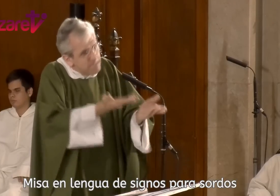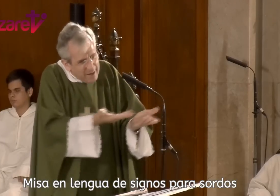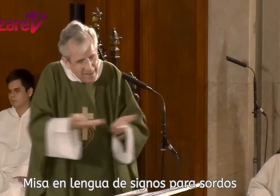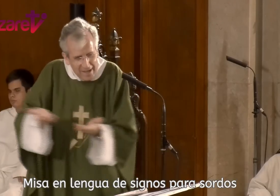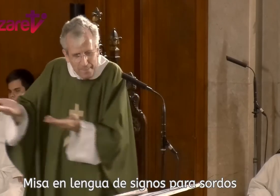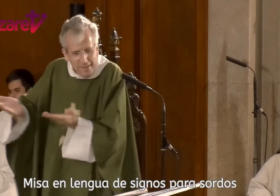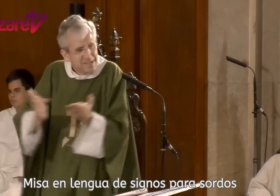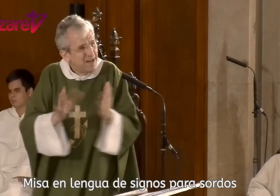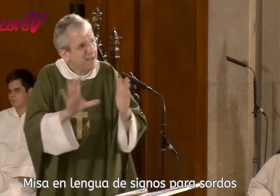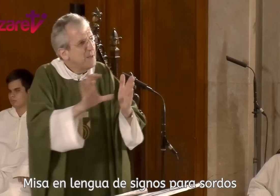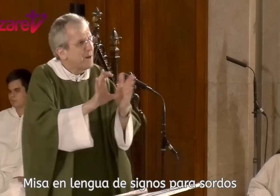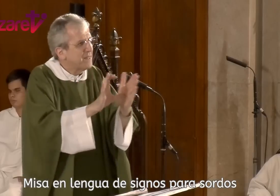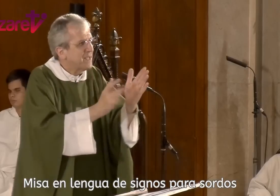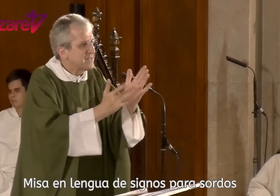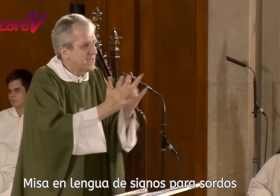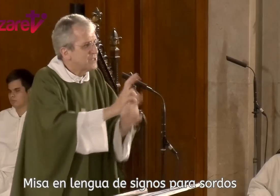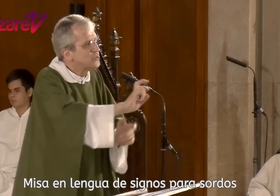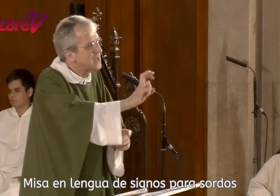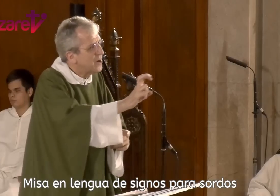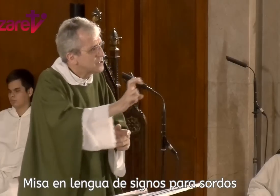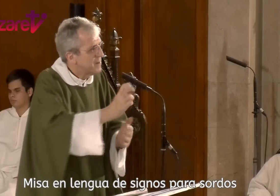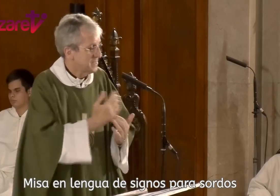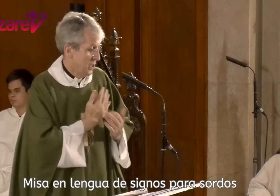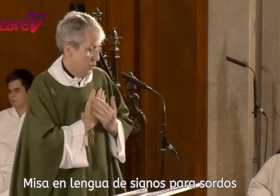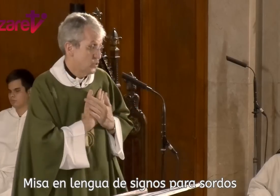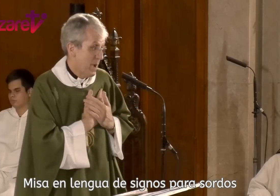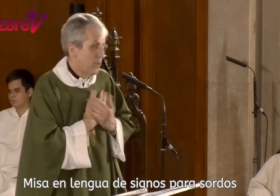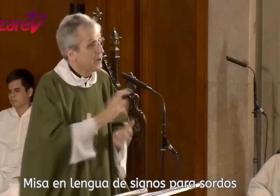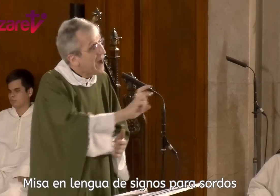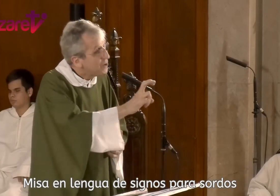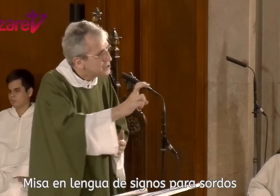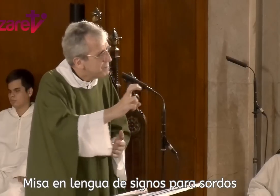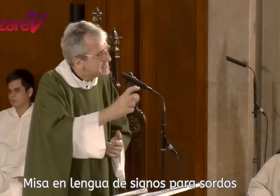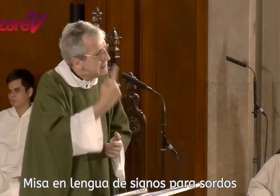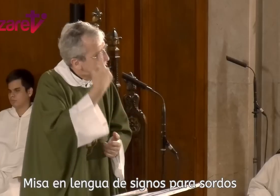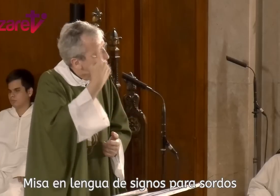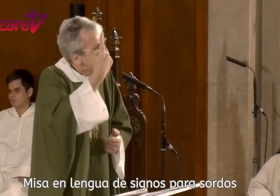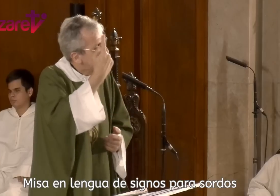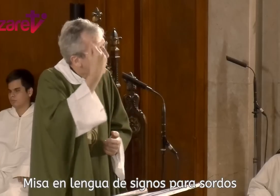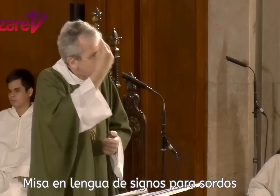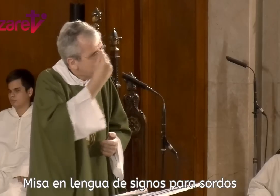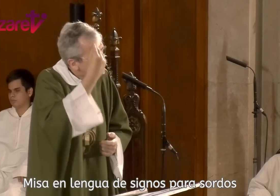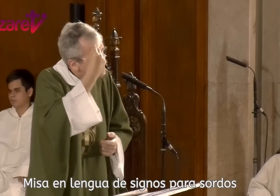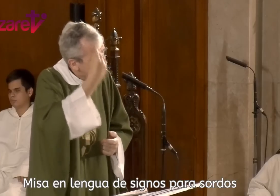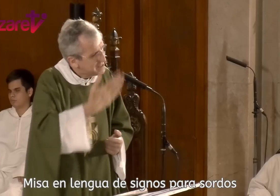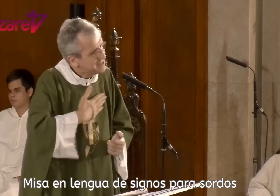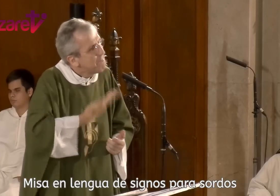para dejar pasar y para acercarse a Jesús a los demás. Su amor a los demás le lleva a pensar que es